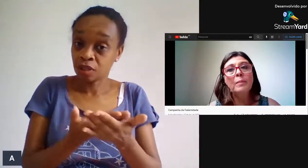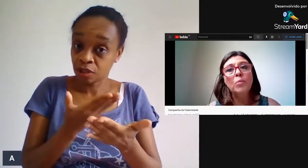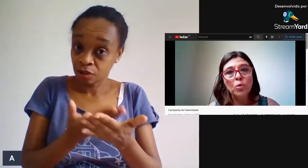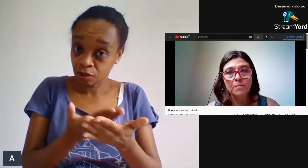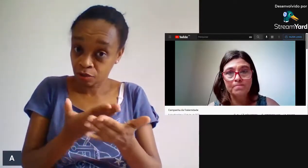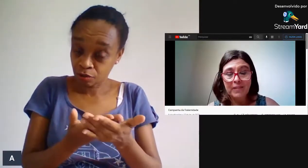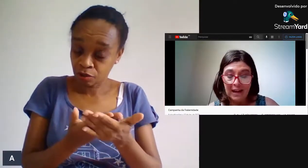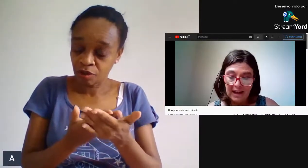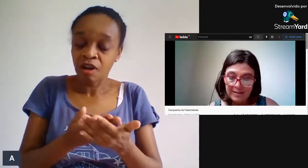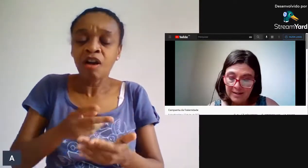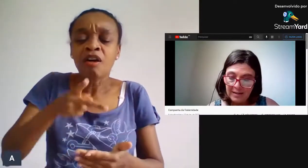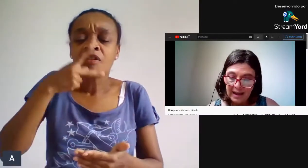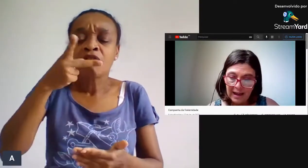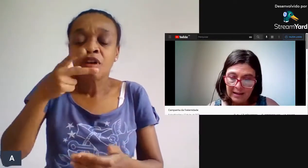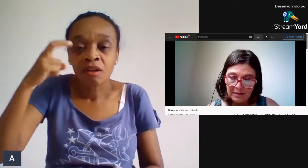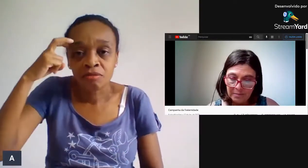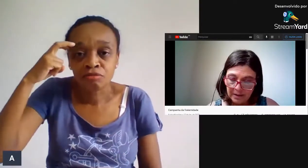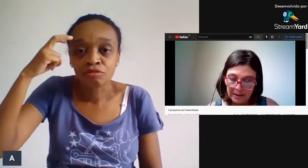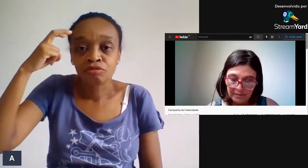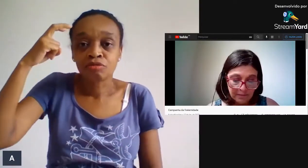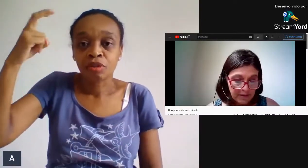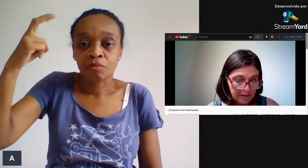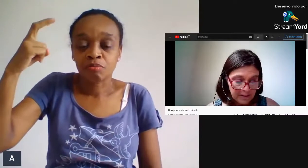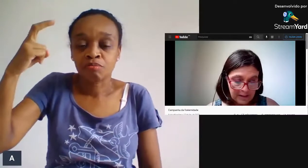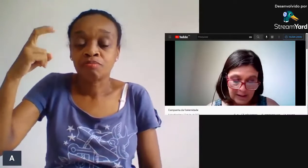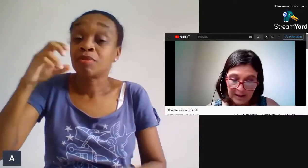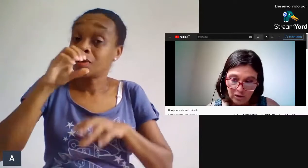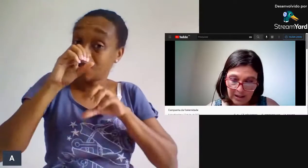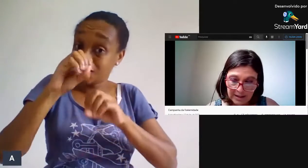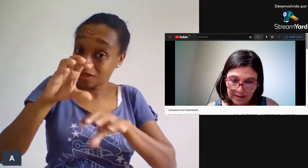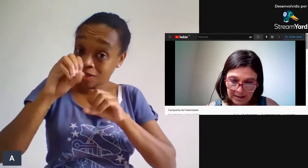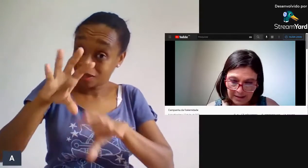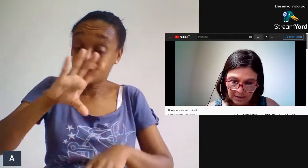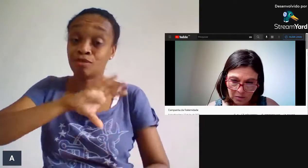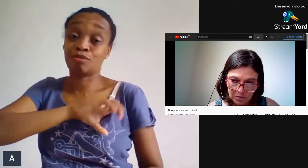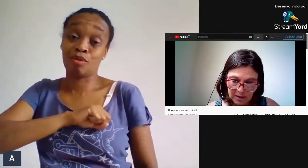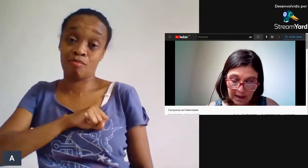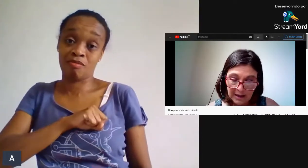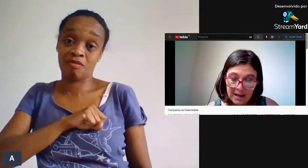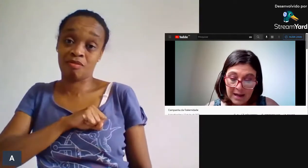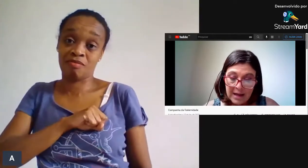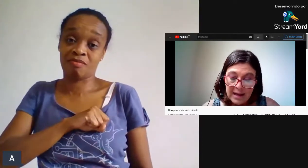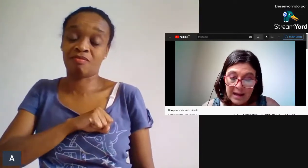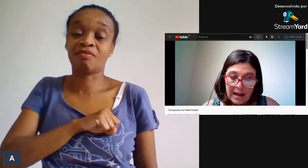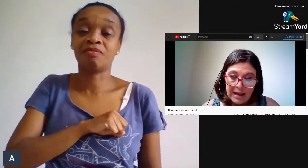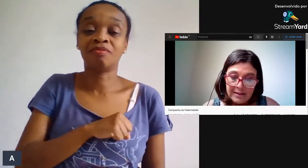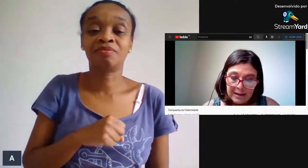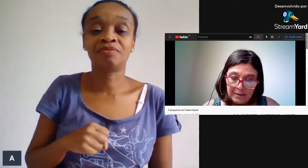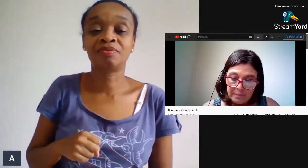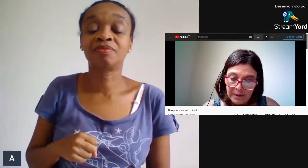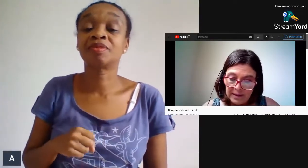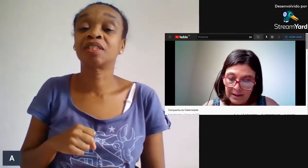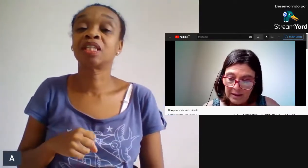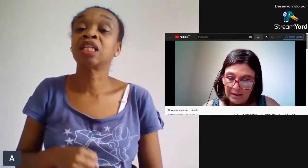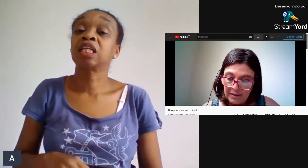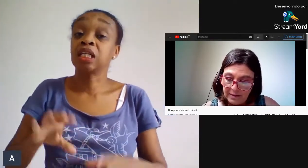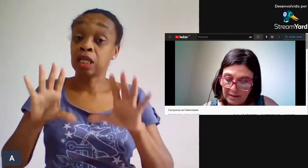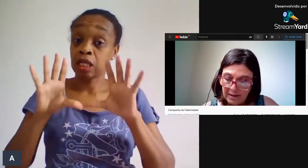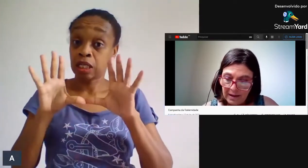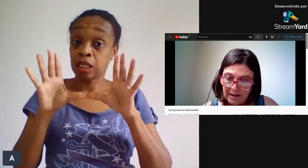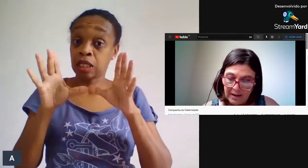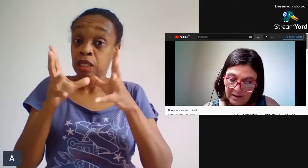ensina com amor. Essa é a campanha da fraternidade desse ano, tá? Essa